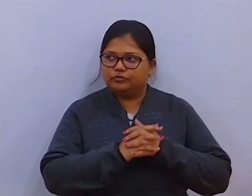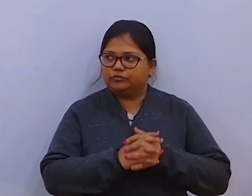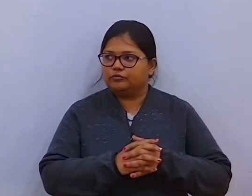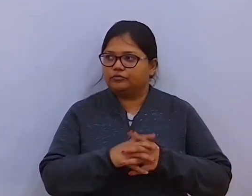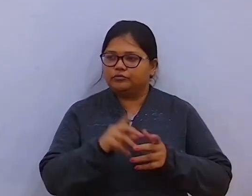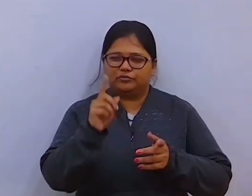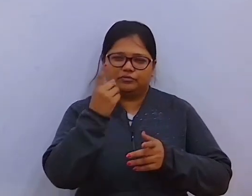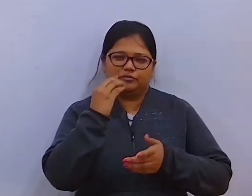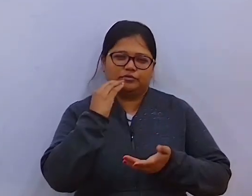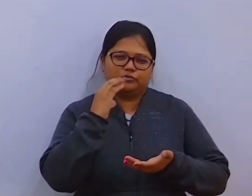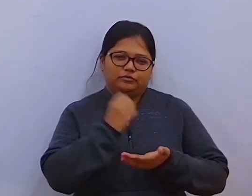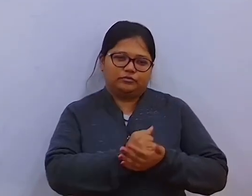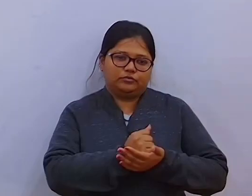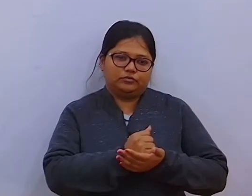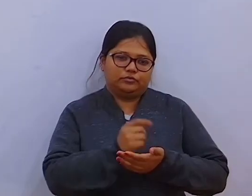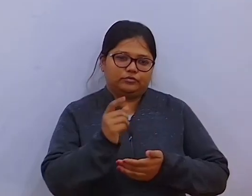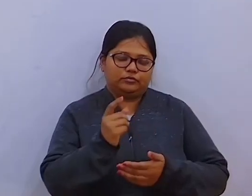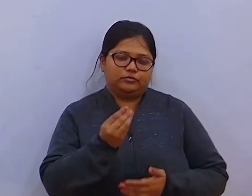ठीक है,